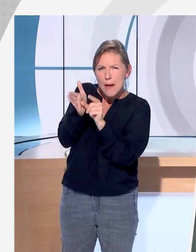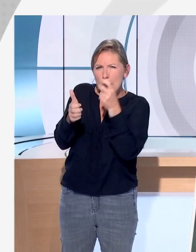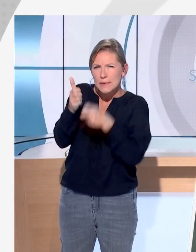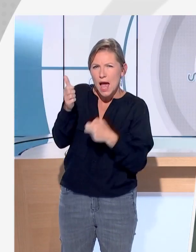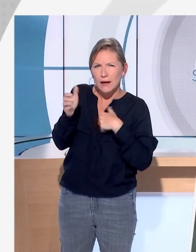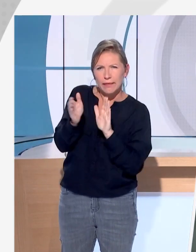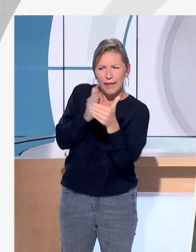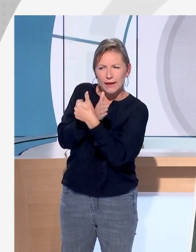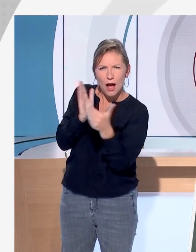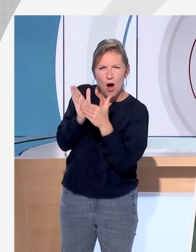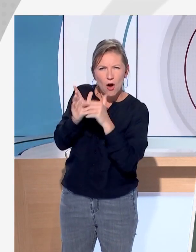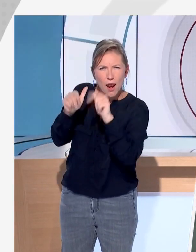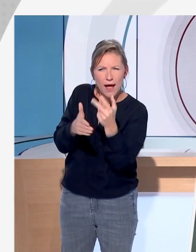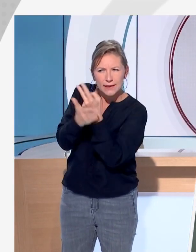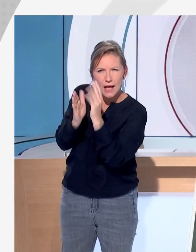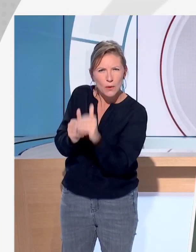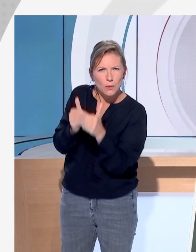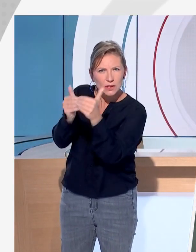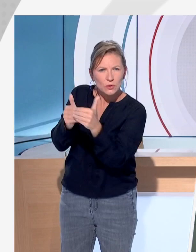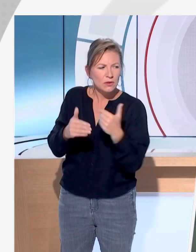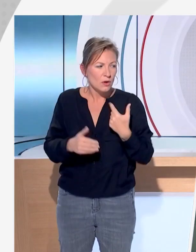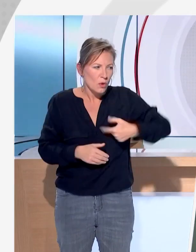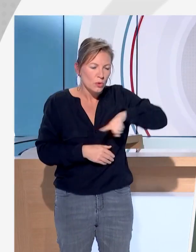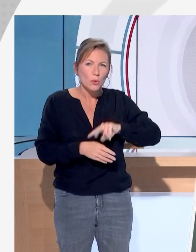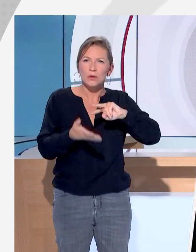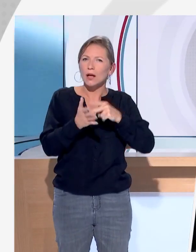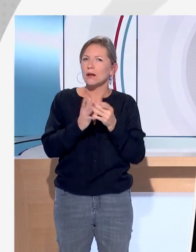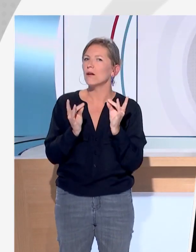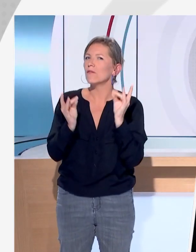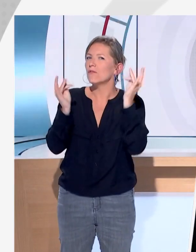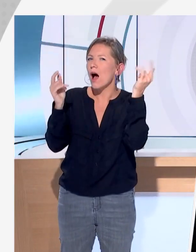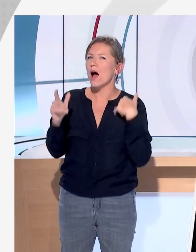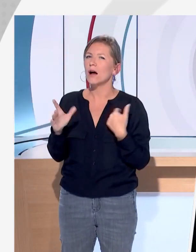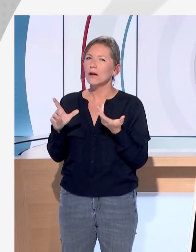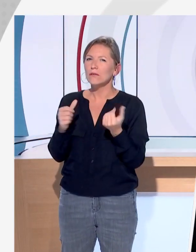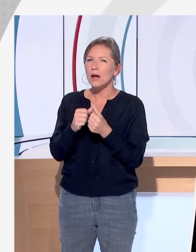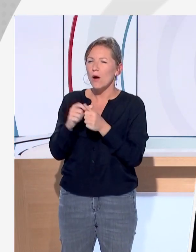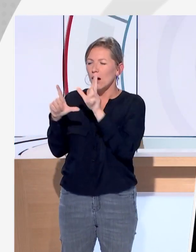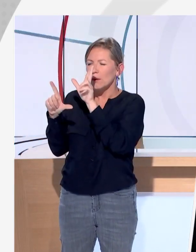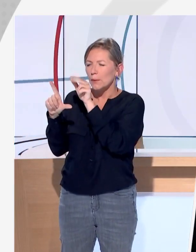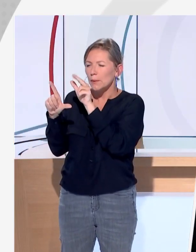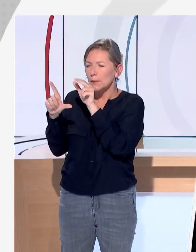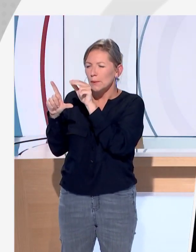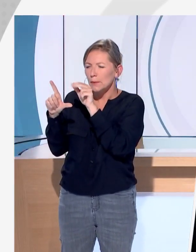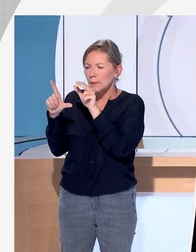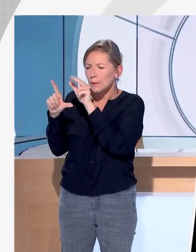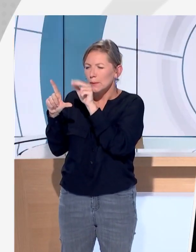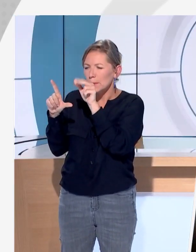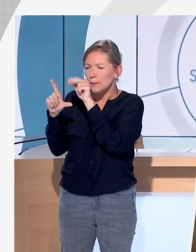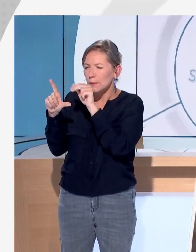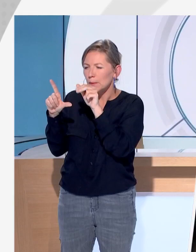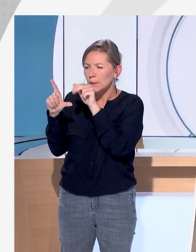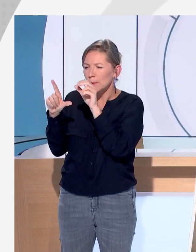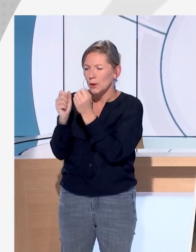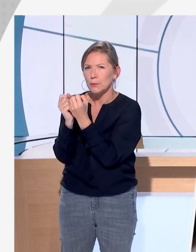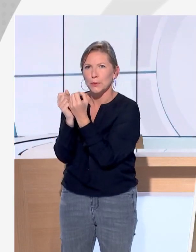quelque chose. Alors, avec beaucoup de précautions et un travail très minutieux, on a commencé à dégager